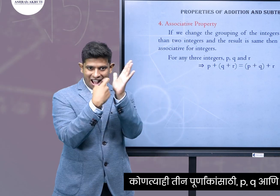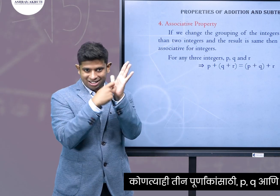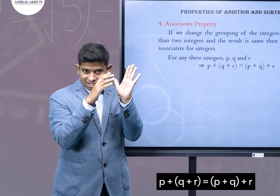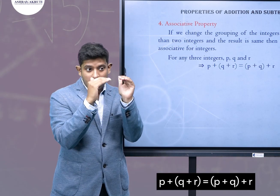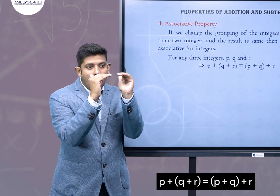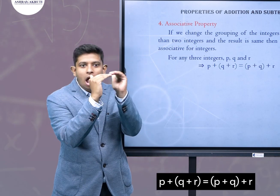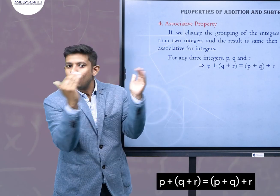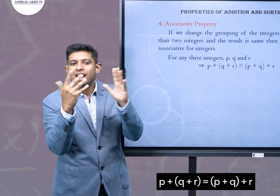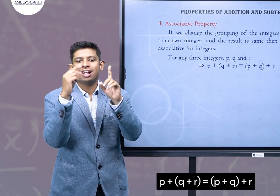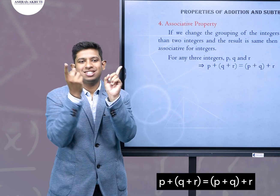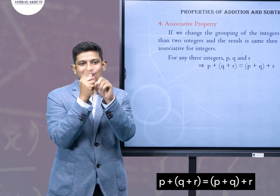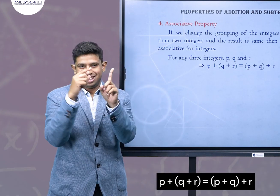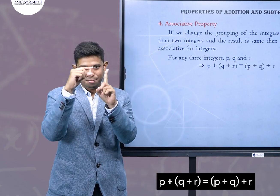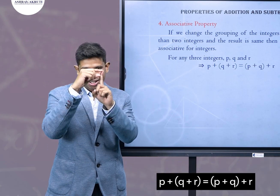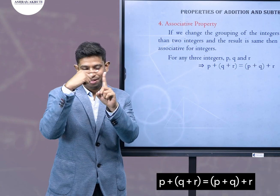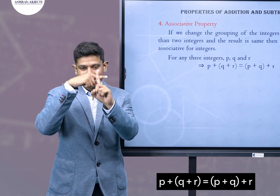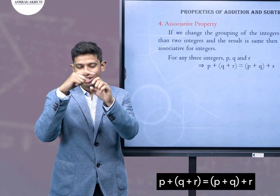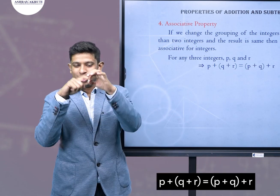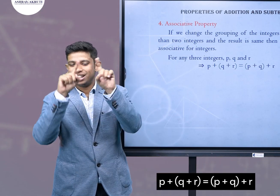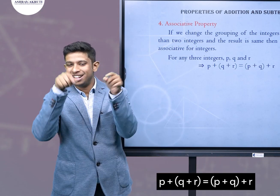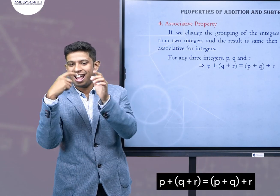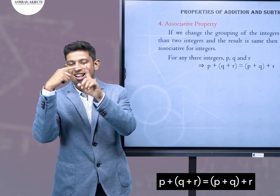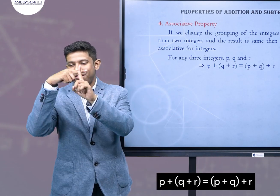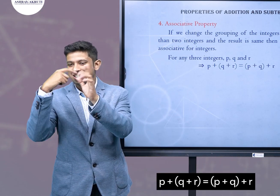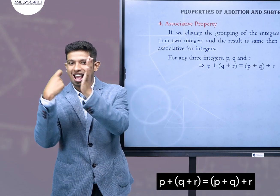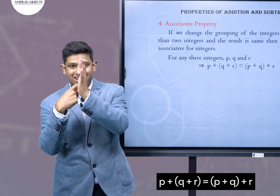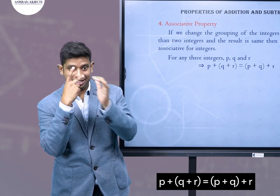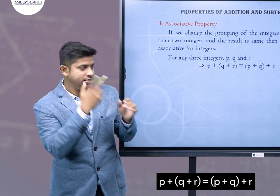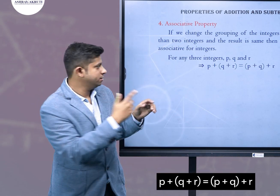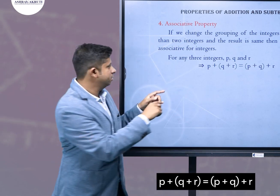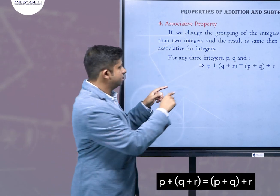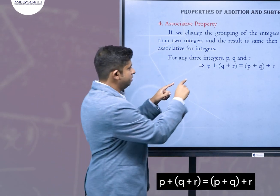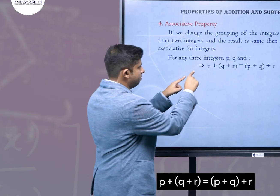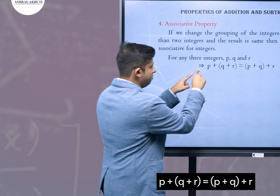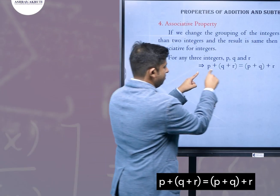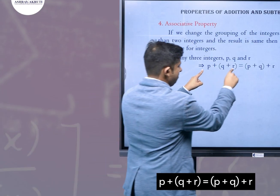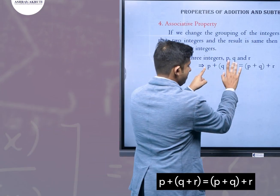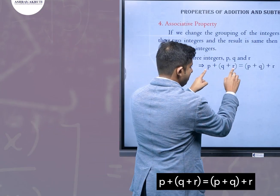r, p प्लस ऑफ q प्लस r इक्वल्स टू p प्लस q ऑफ प्लस r.